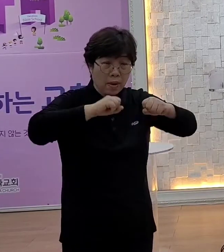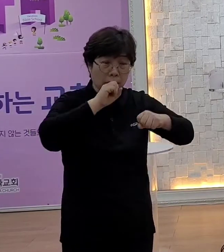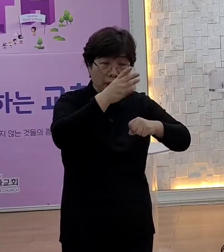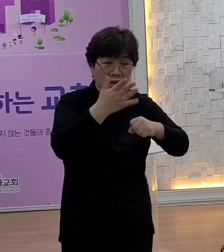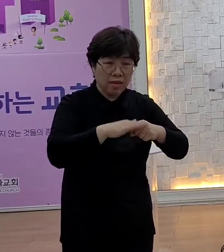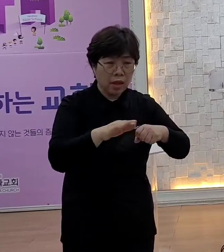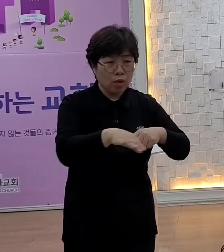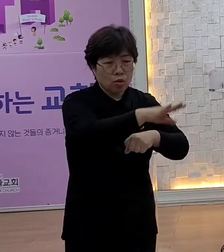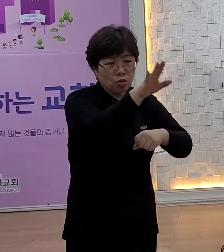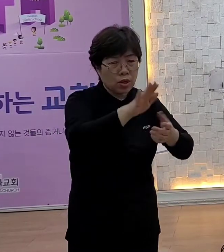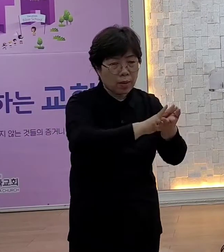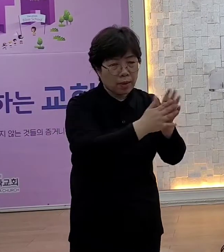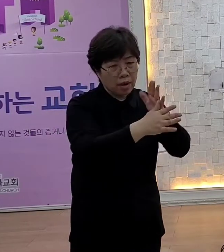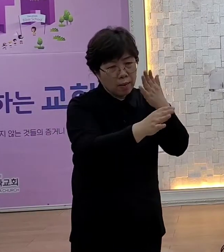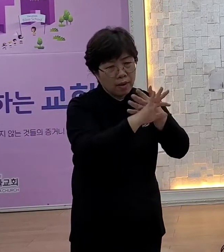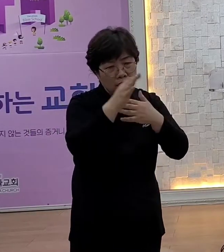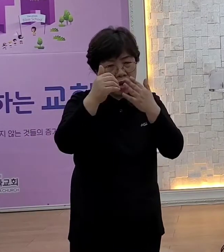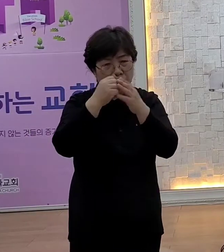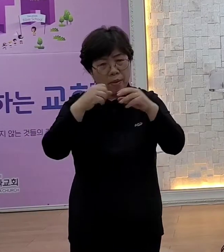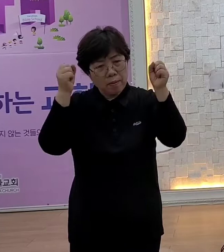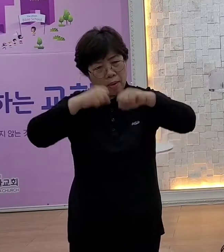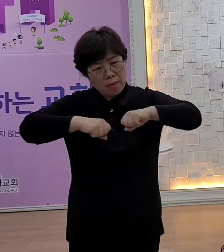지금 이해했다라는 사실이죠.